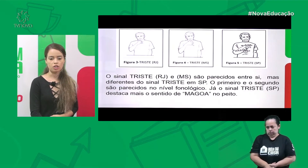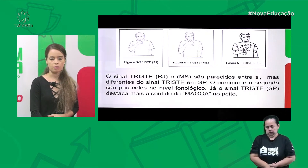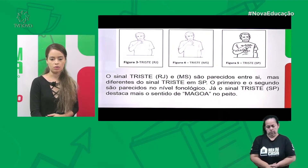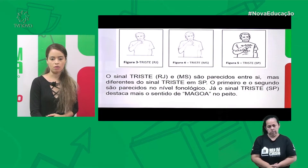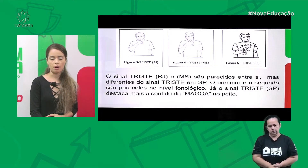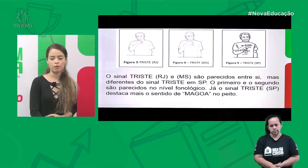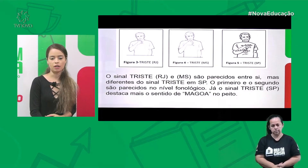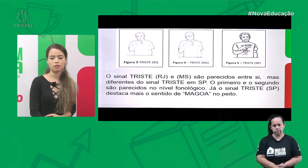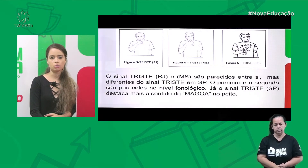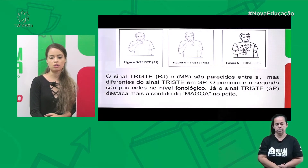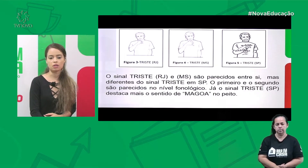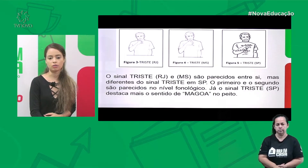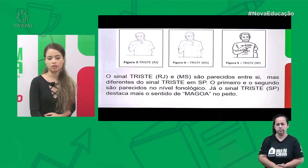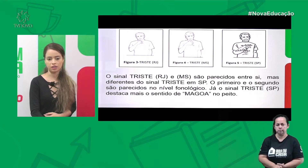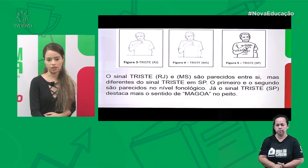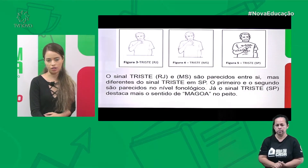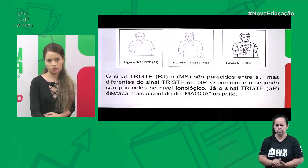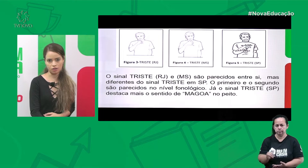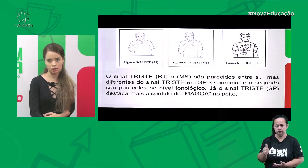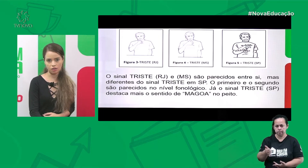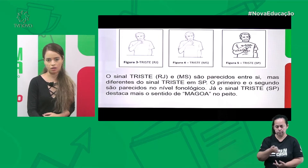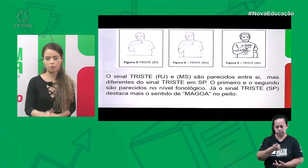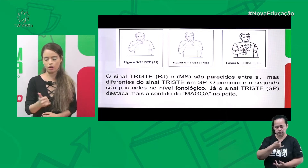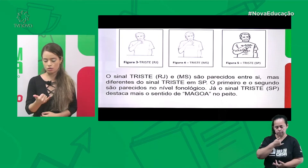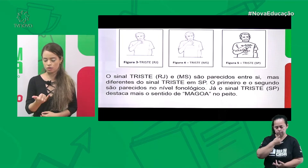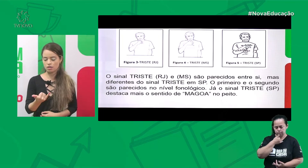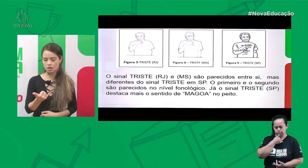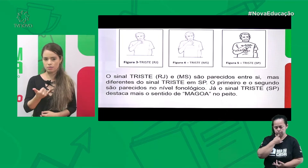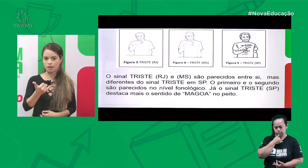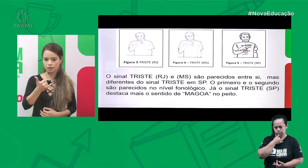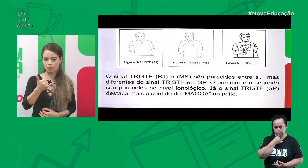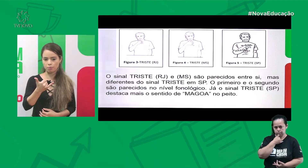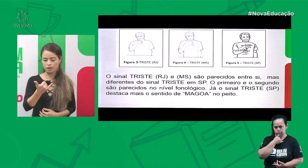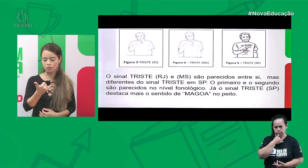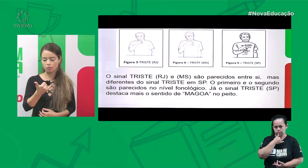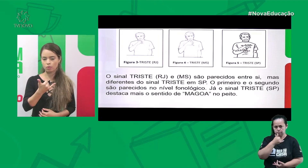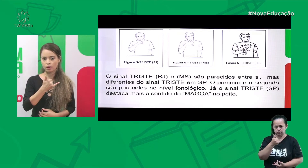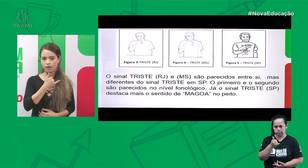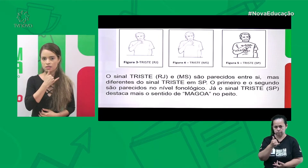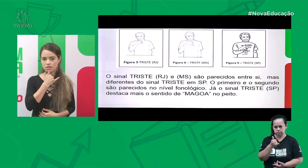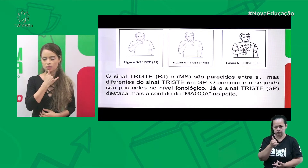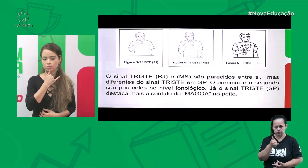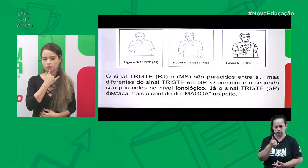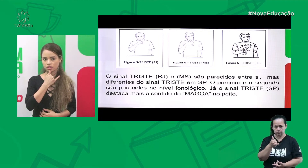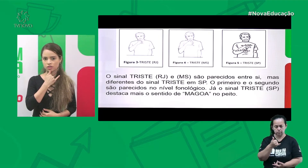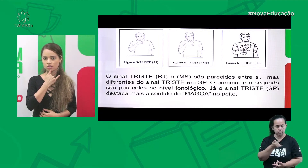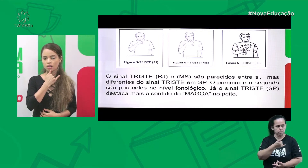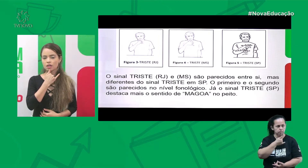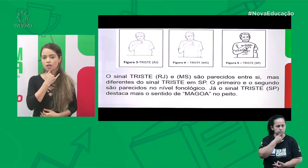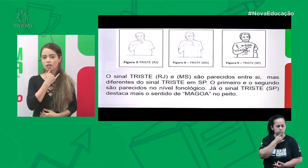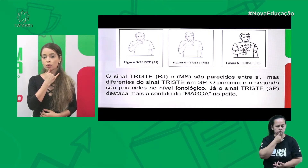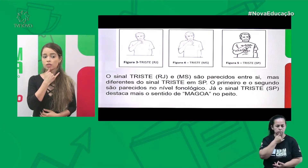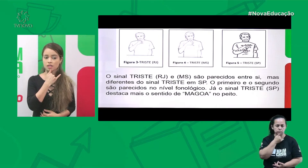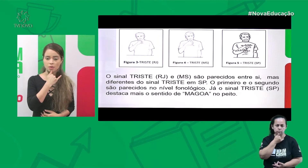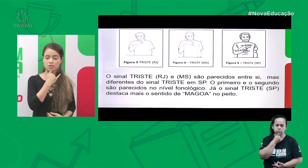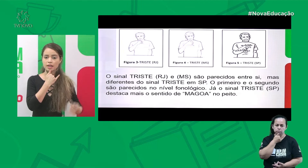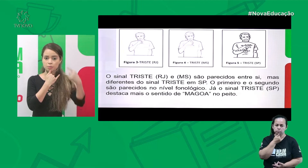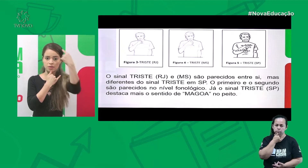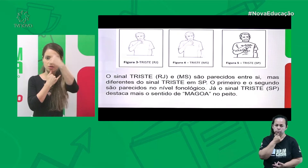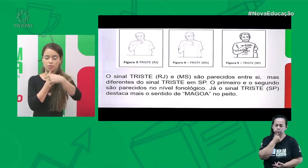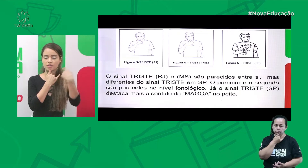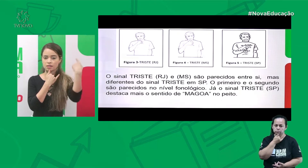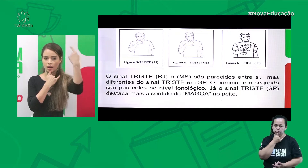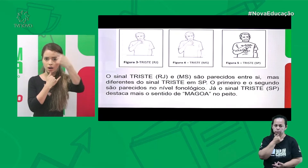Aqui nós temos novamente o sinal de triste, que também nós utilizamos aqui em Pernambuco, esse sinal de triste, que utilizamos